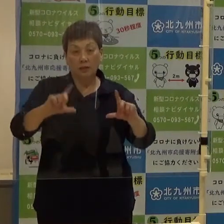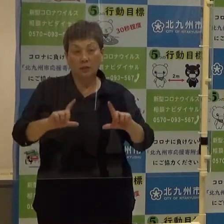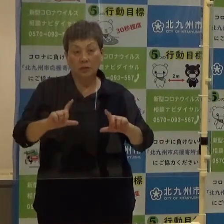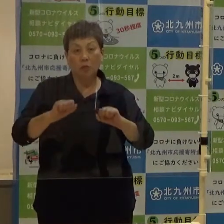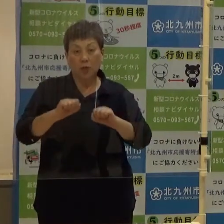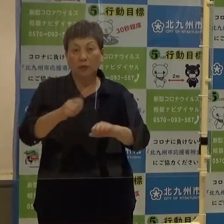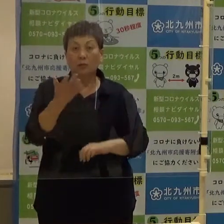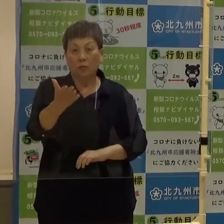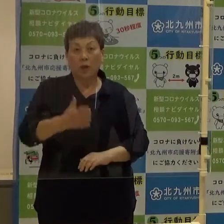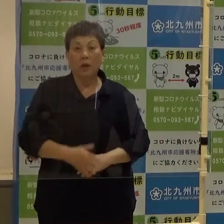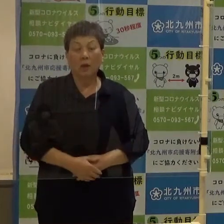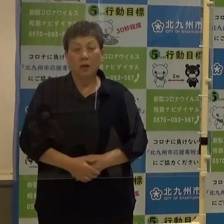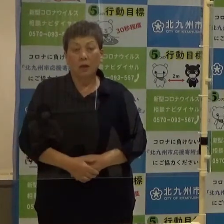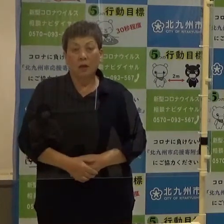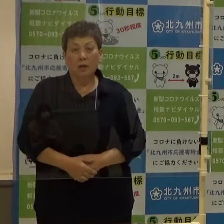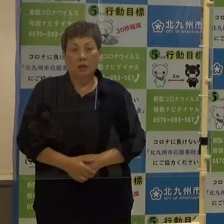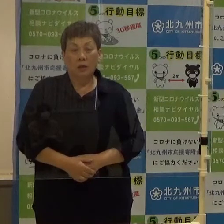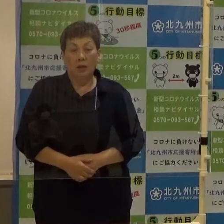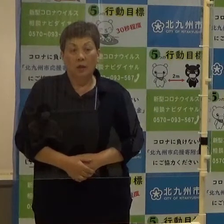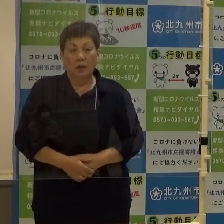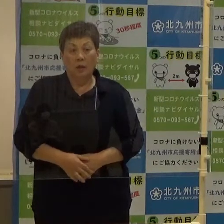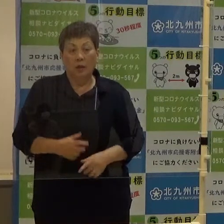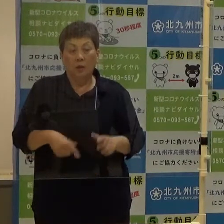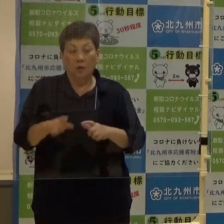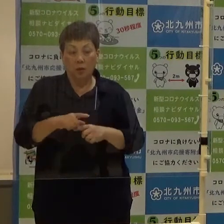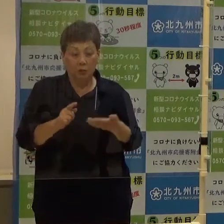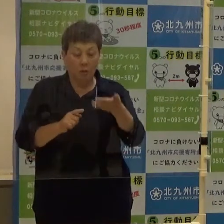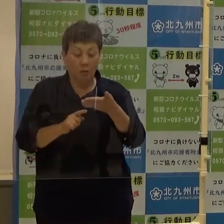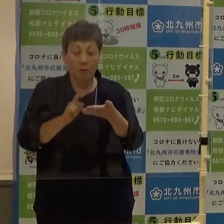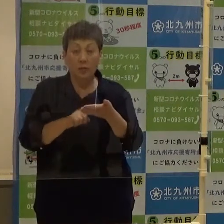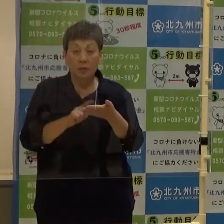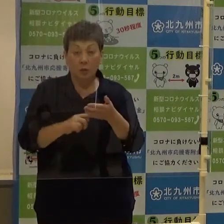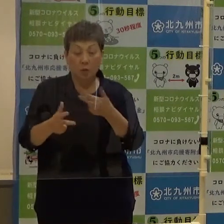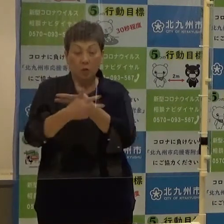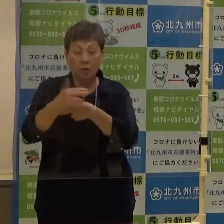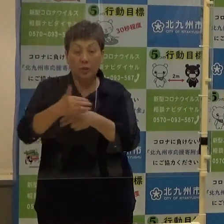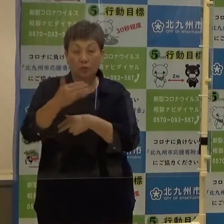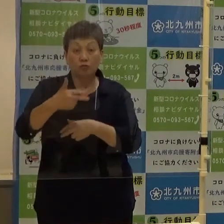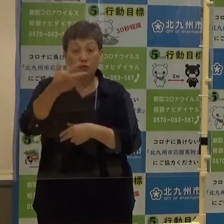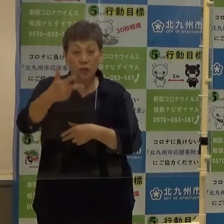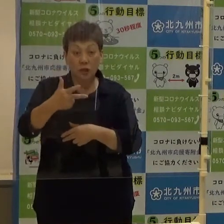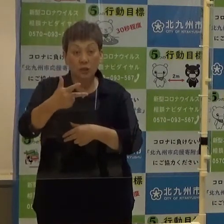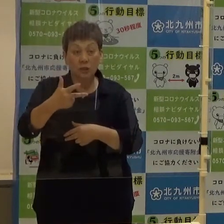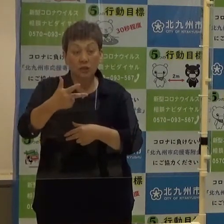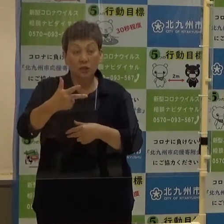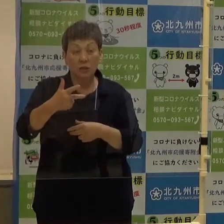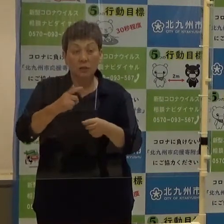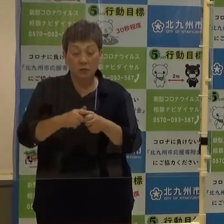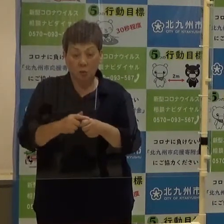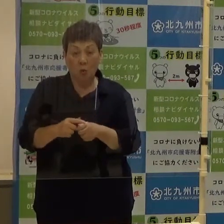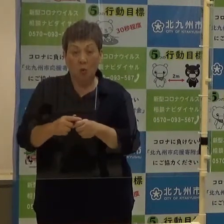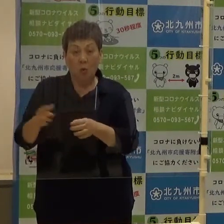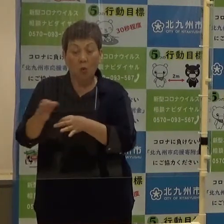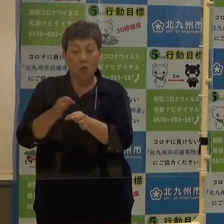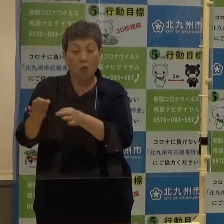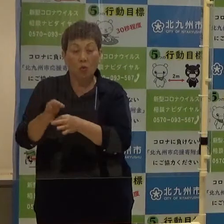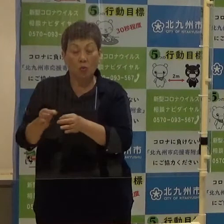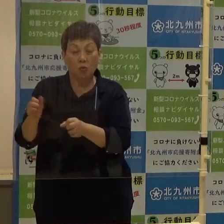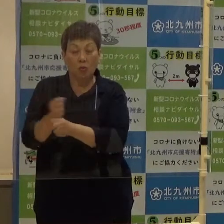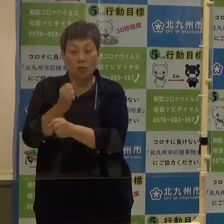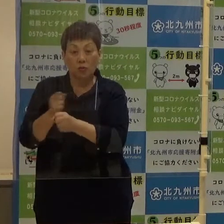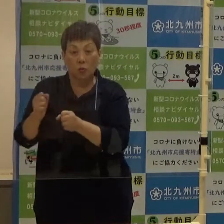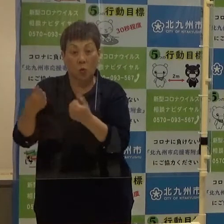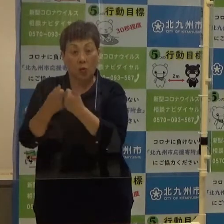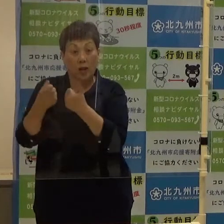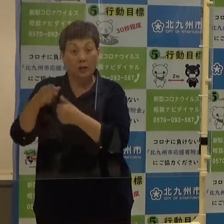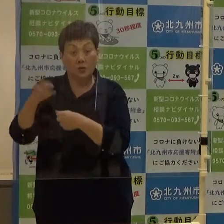かという、でしかもこれを見ると北九州市と北九州商工会議所の名前が入っています